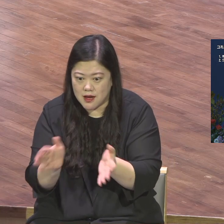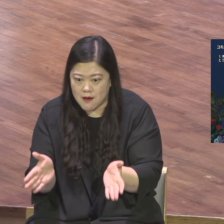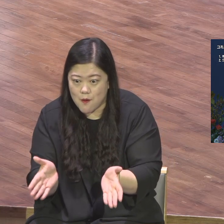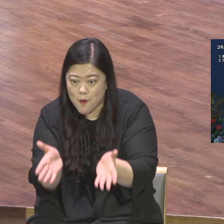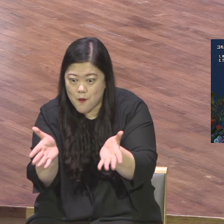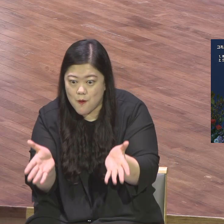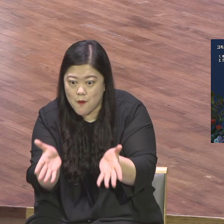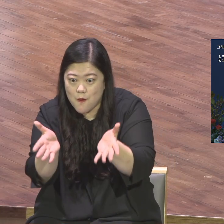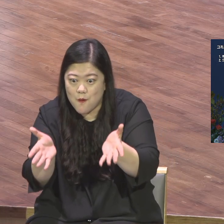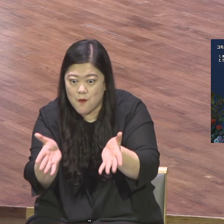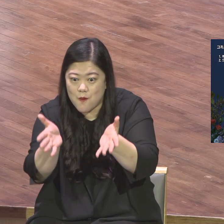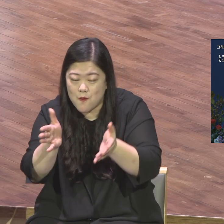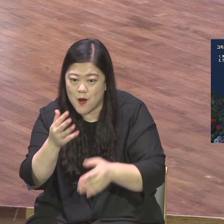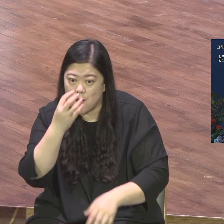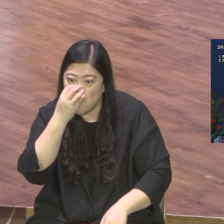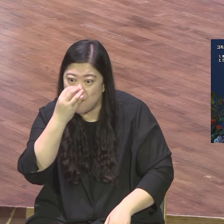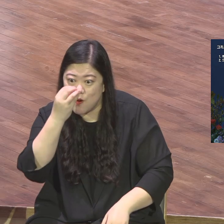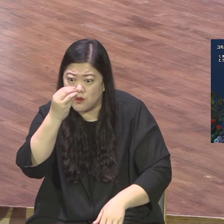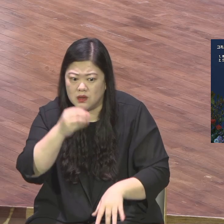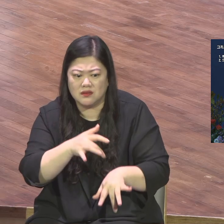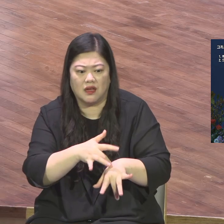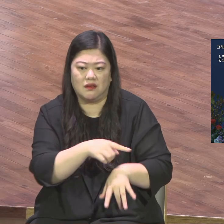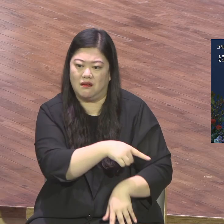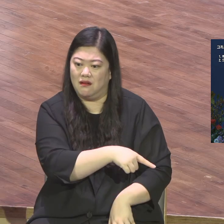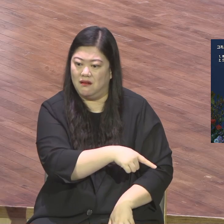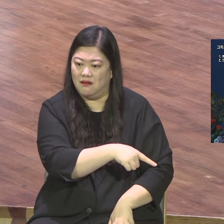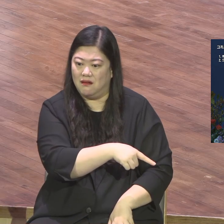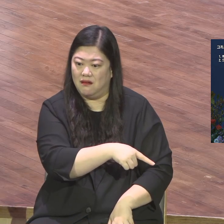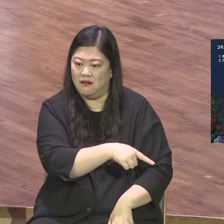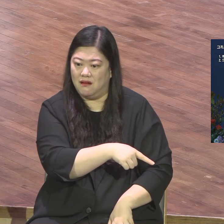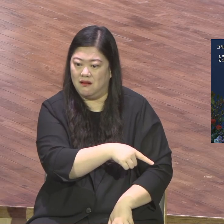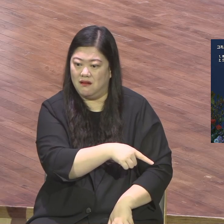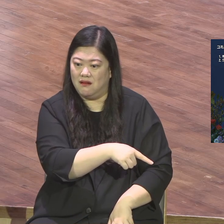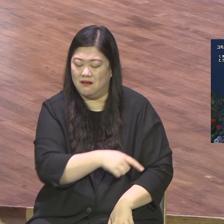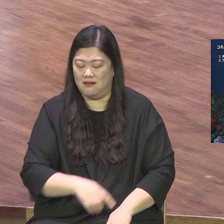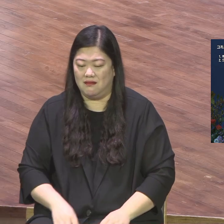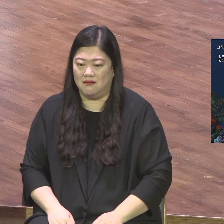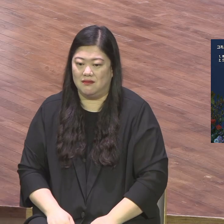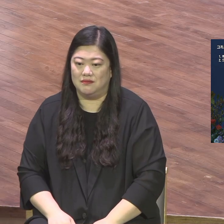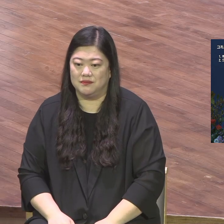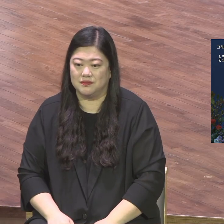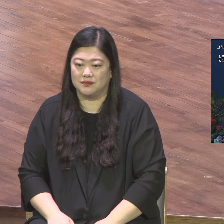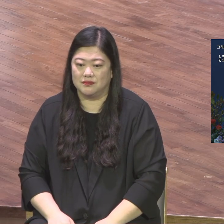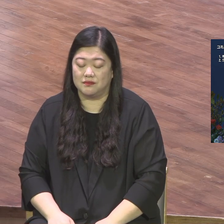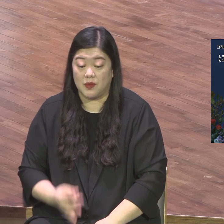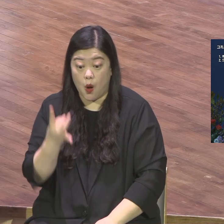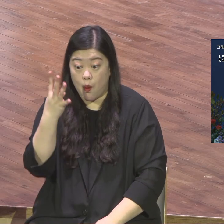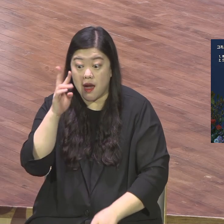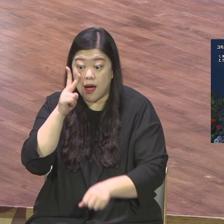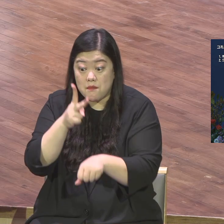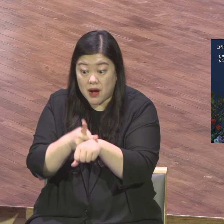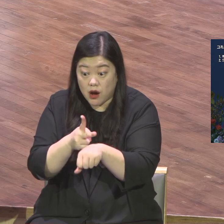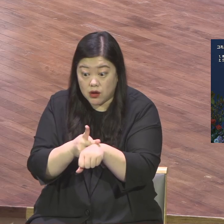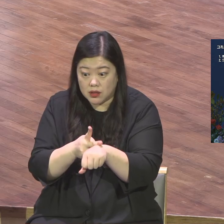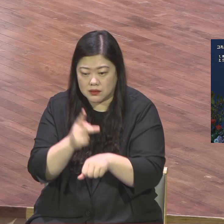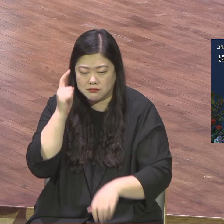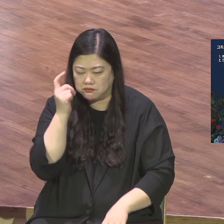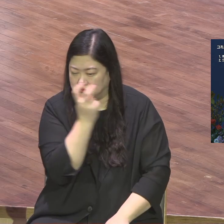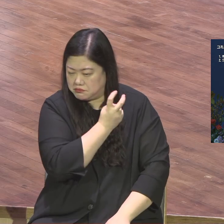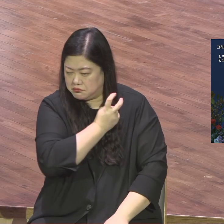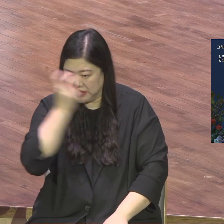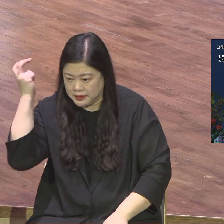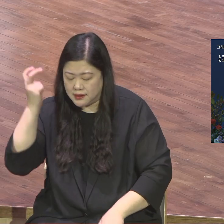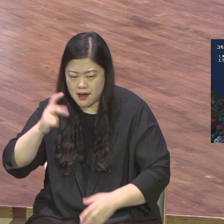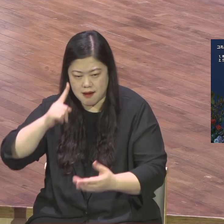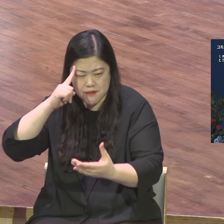사도 바울은 복음의 대적자였던 자신을 일순간에 다메섹 도상에서 변화시켜가지고 복음의